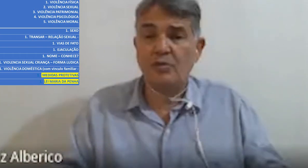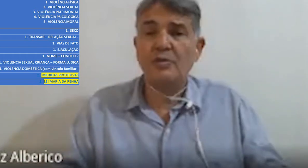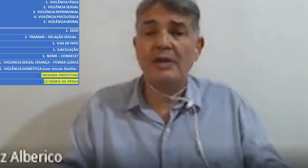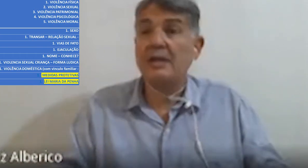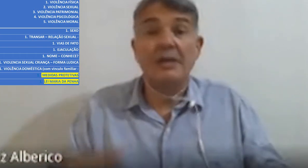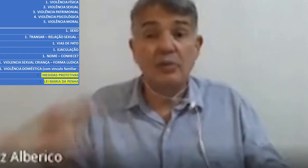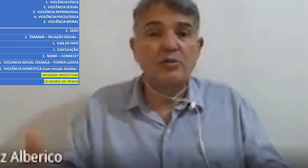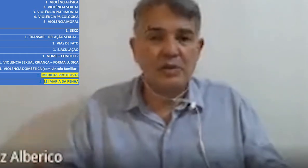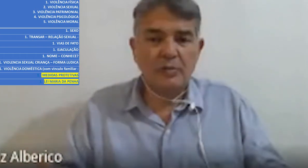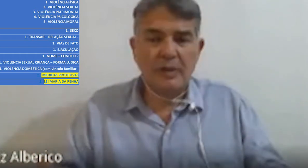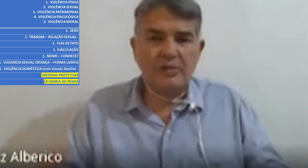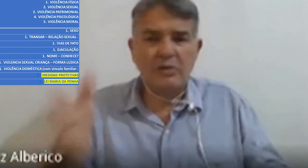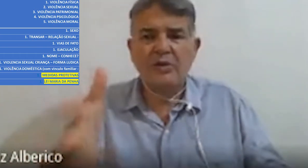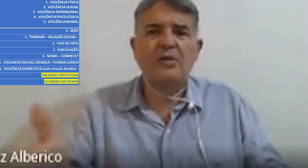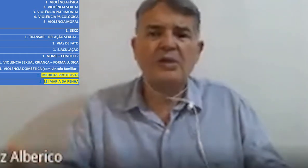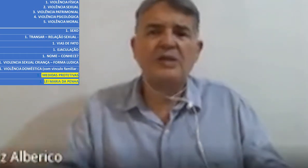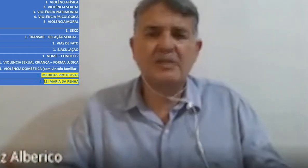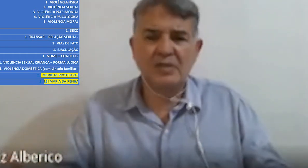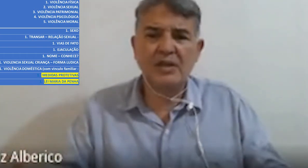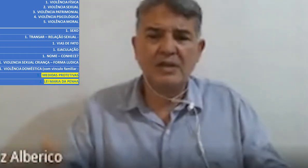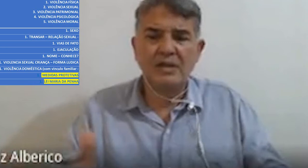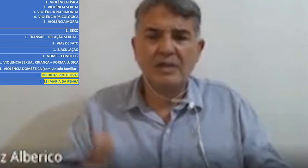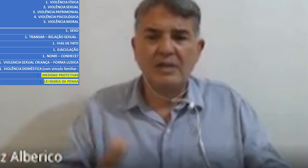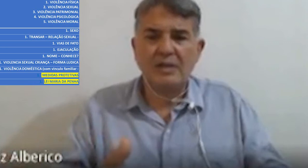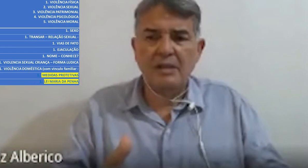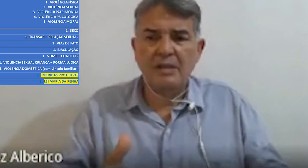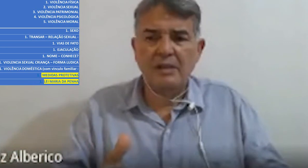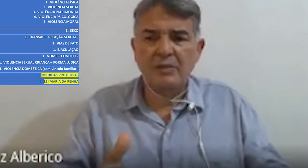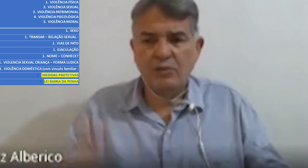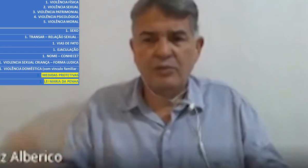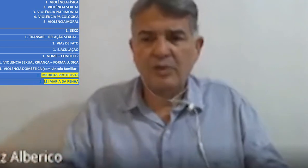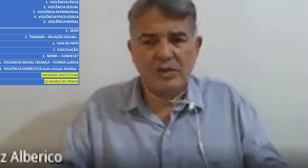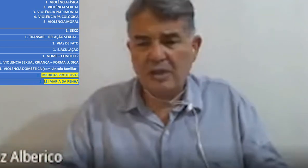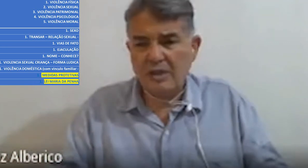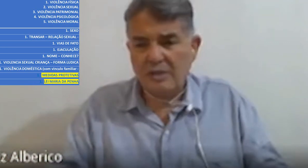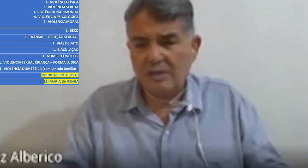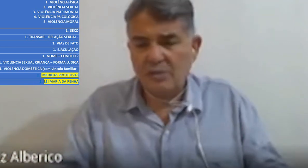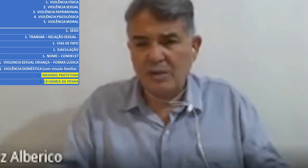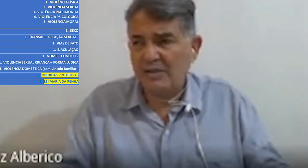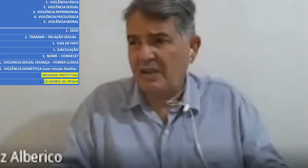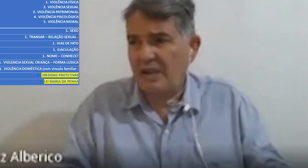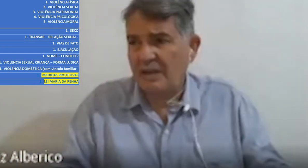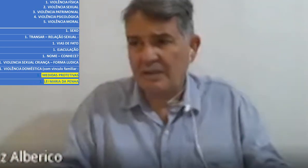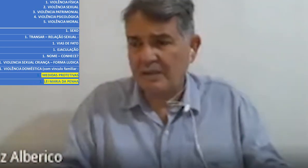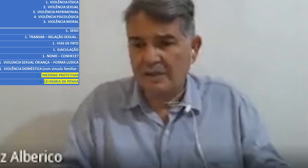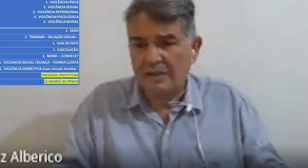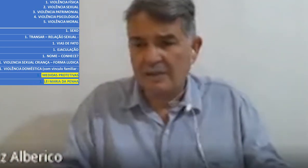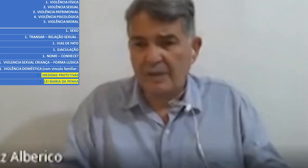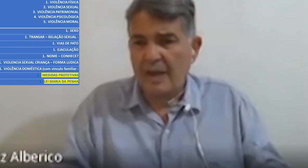tudo mais, muito mais complexo. Eu creio que eu já disse a vocês que o surdo disse que doença venérea, AIDS